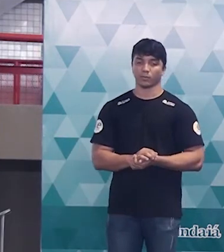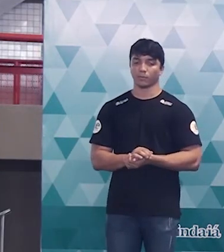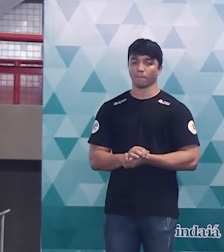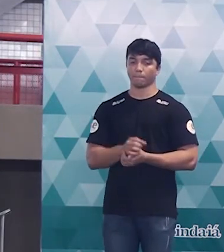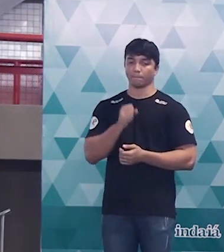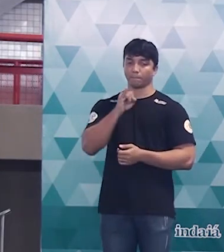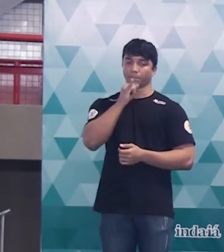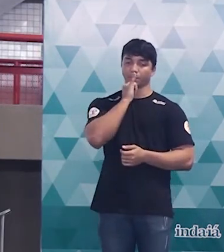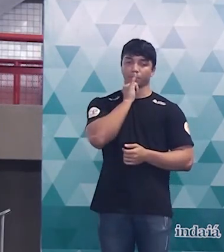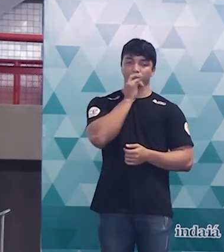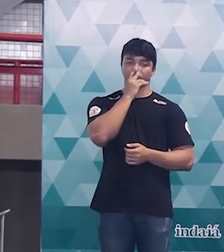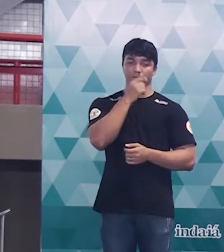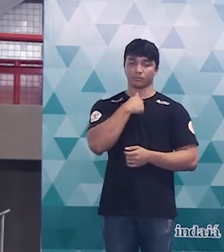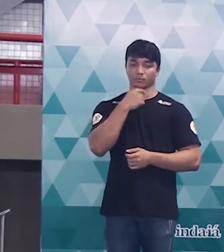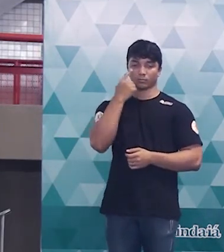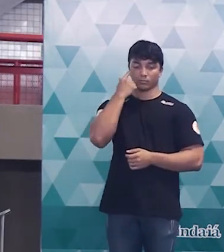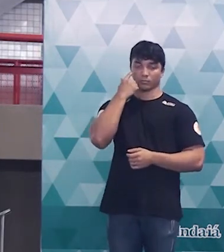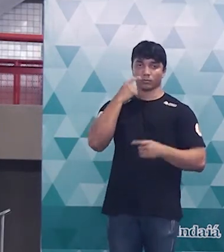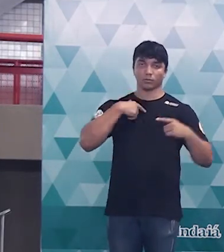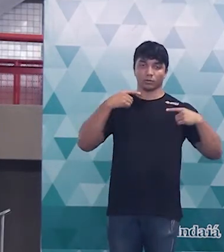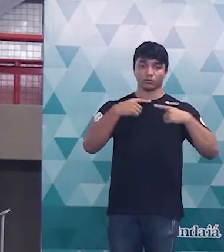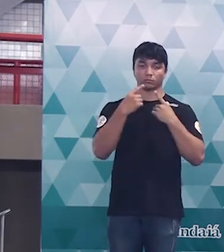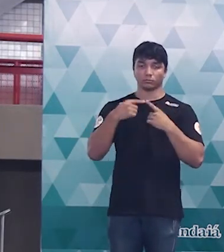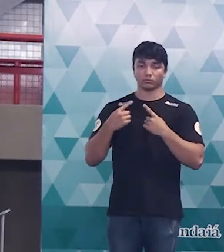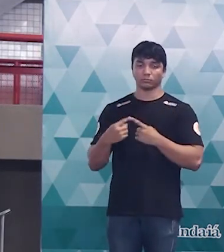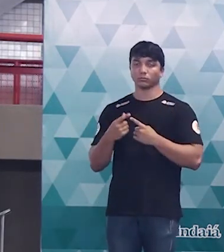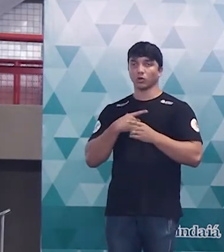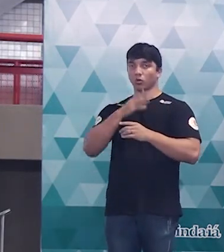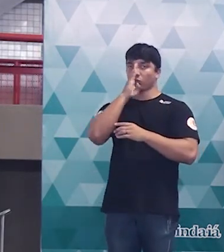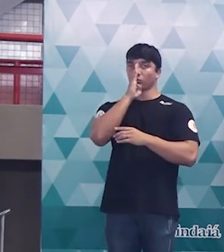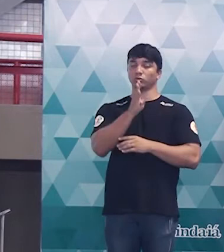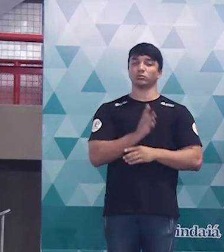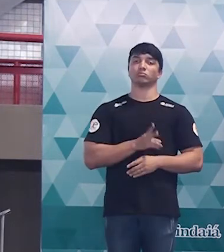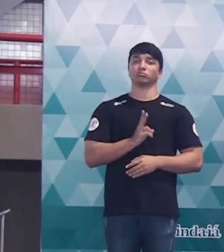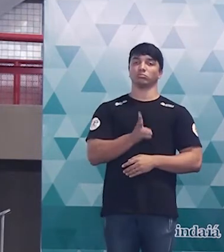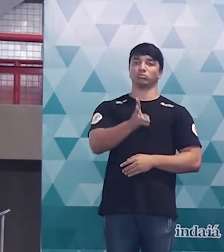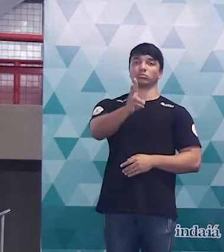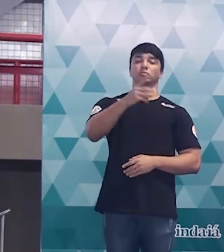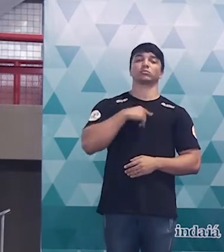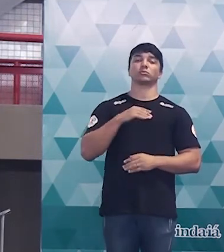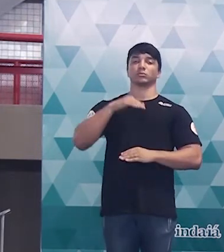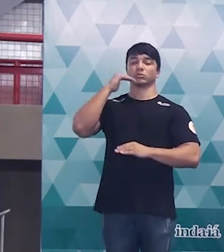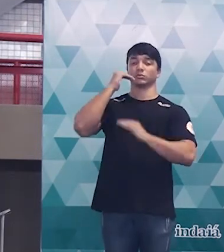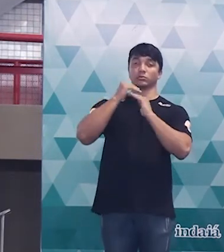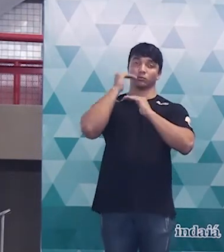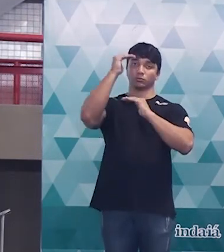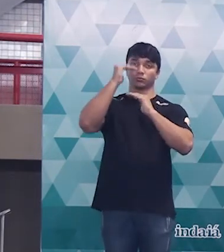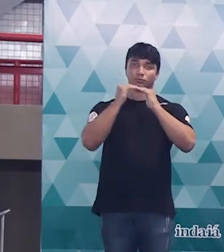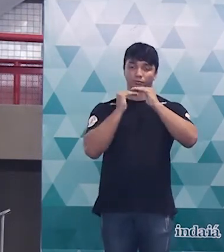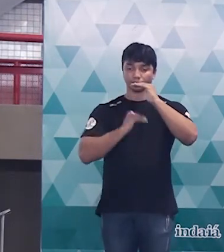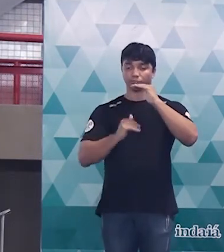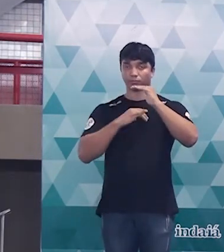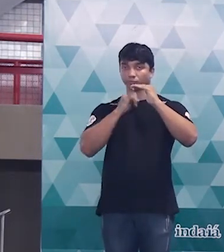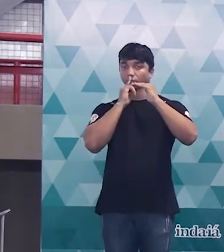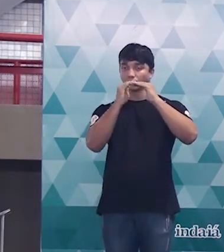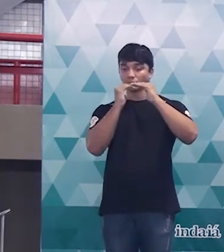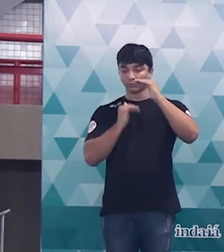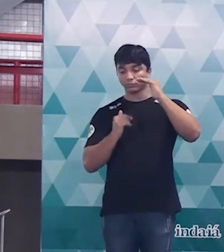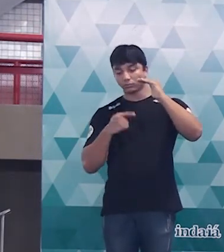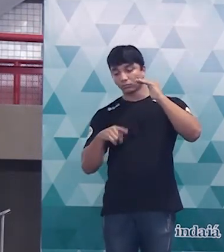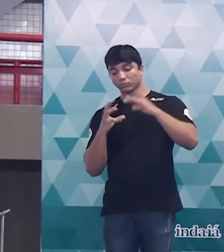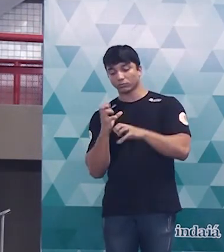Mas se você observar, existe uma relação constante em cima e embaixo. Como assim? Embaixo eu